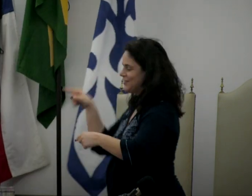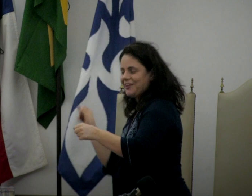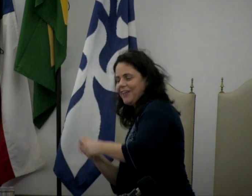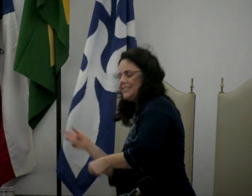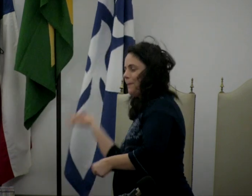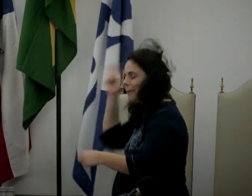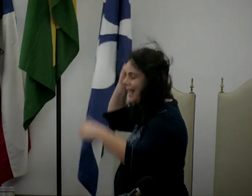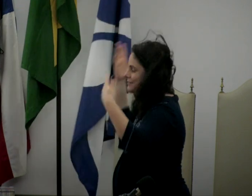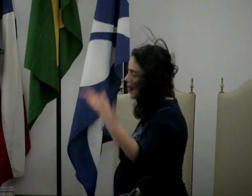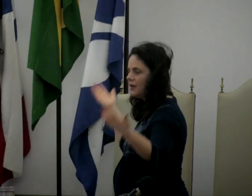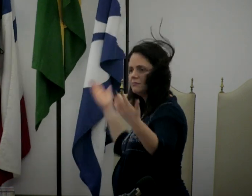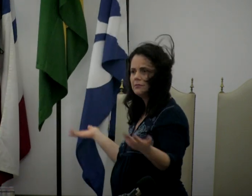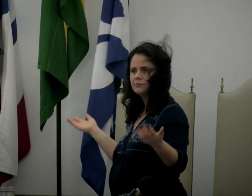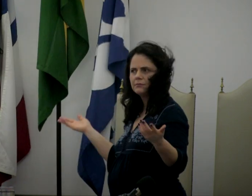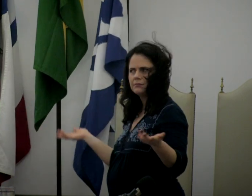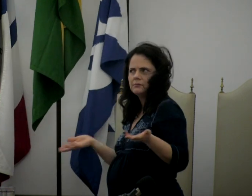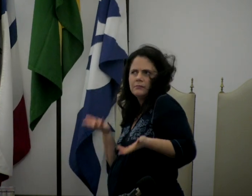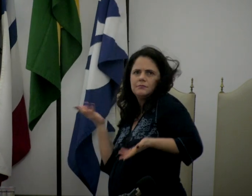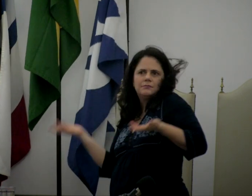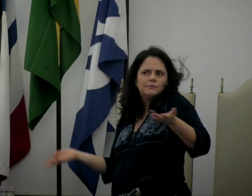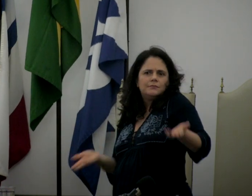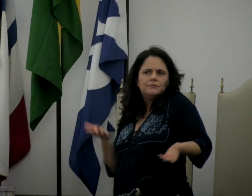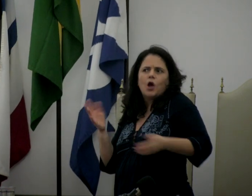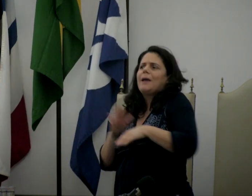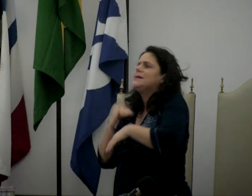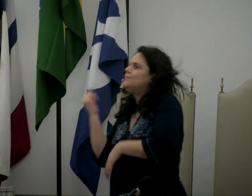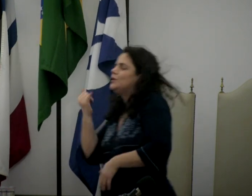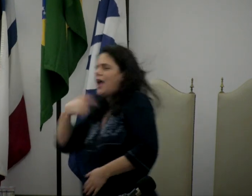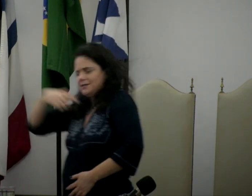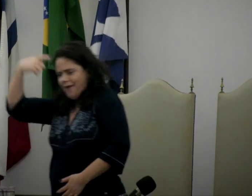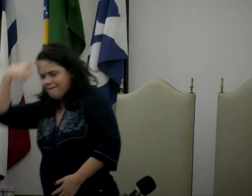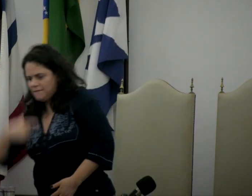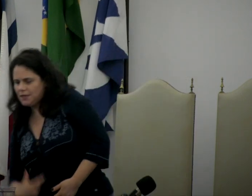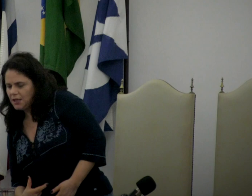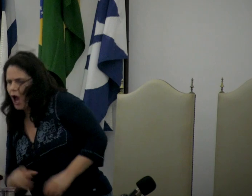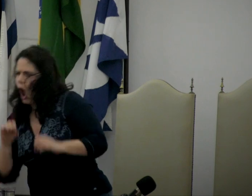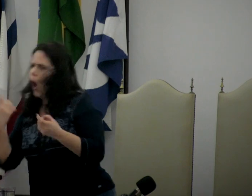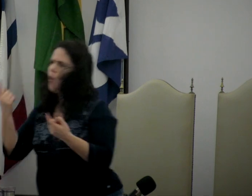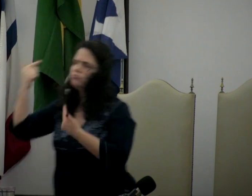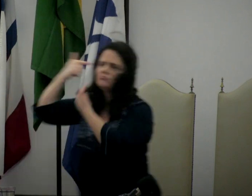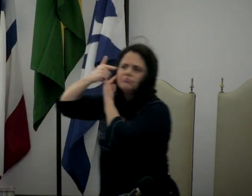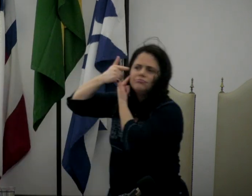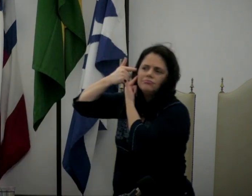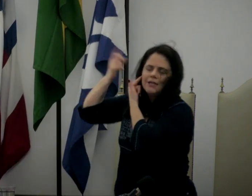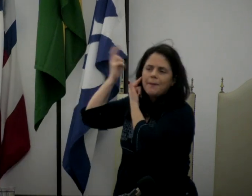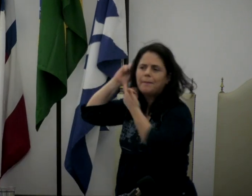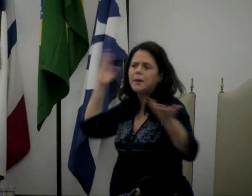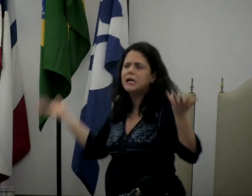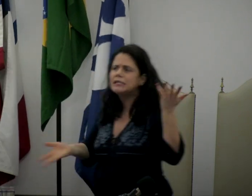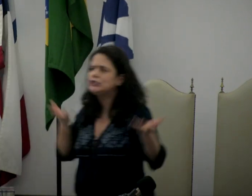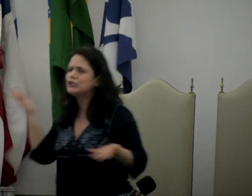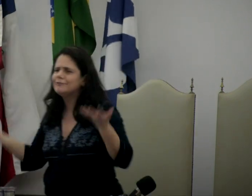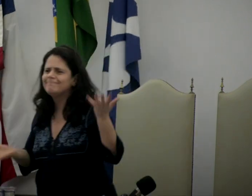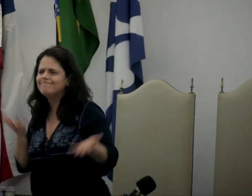um ano, a criança tinha um ano de implantada. Gente, como assim? Ao invés de eu comemorar a